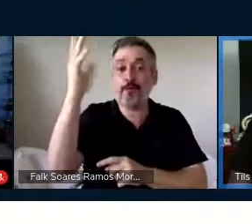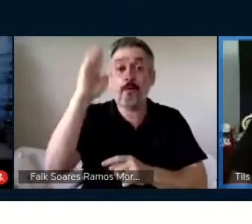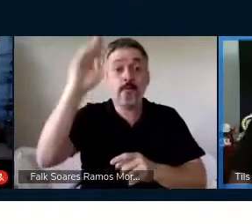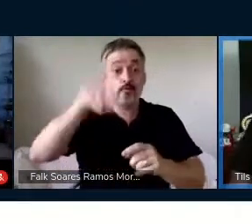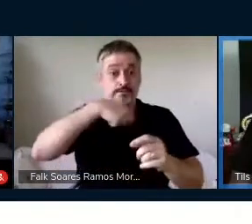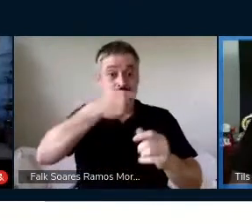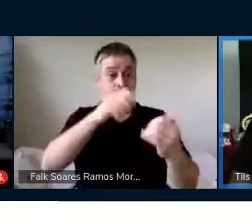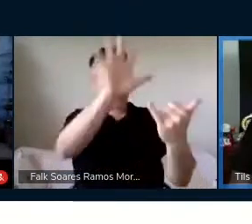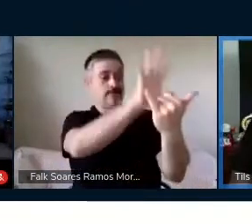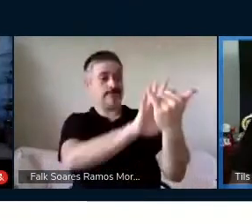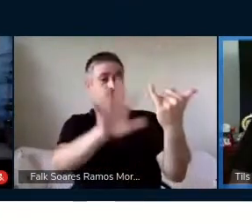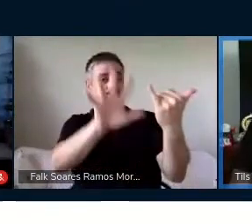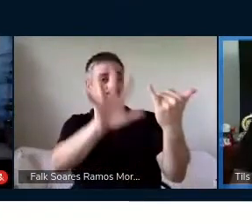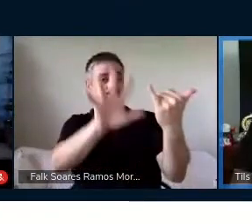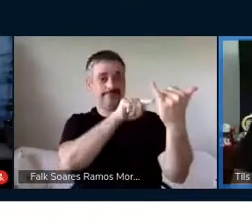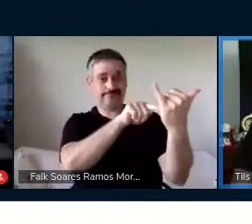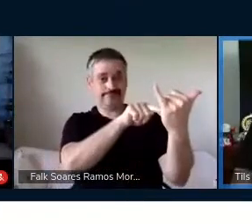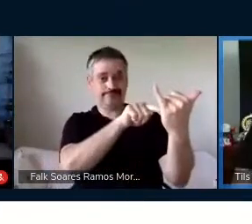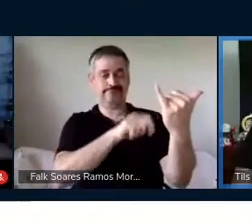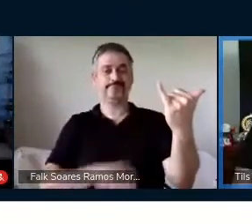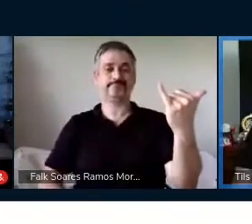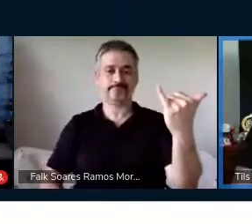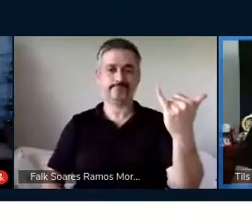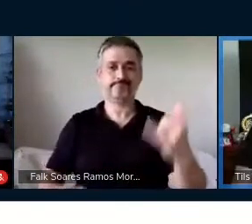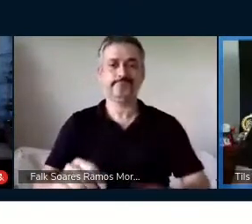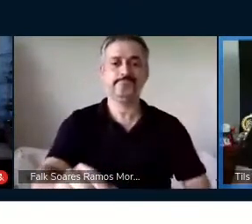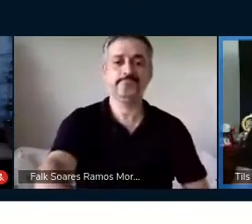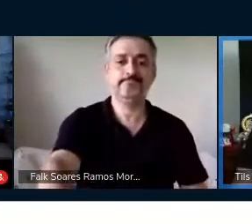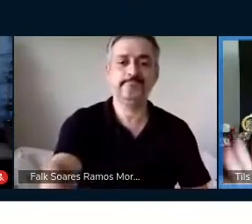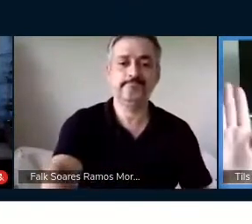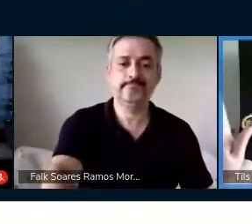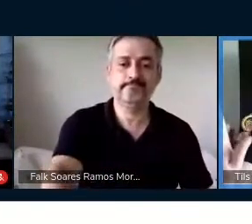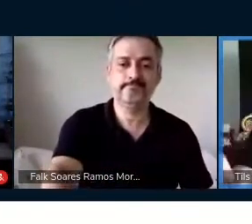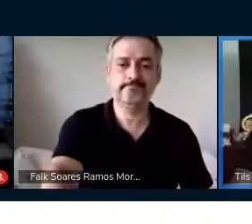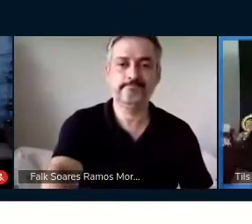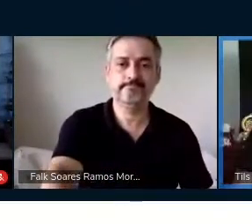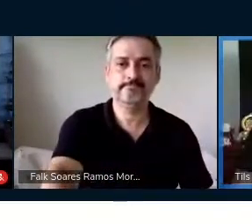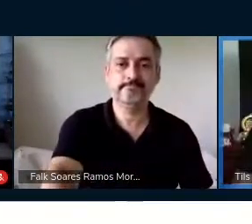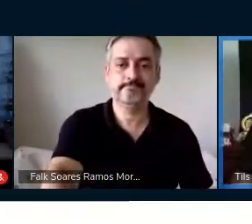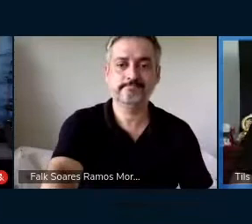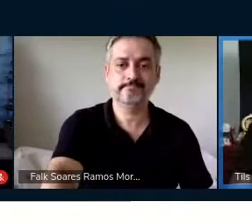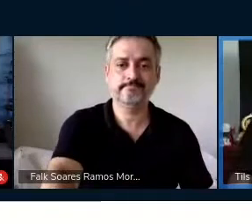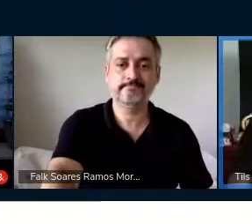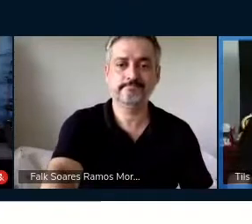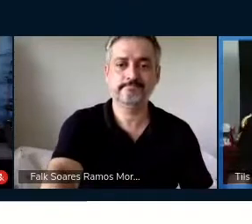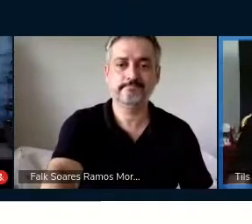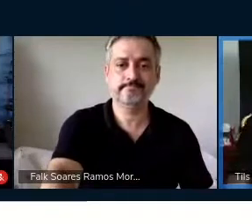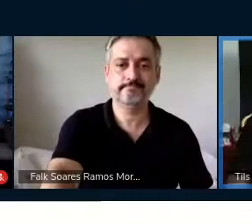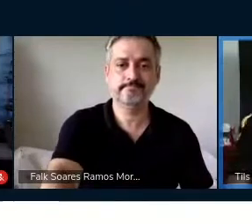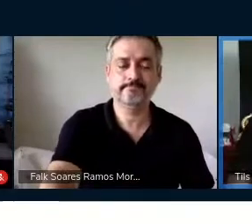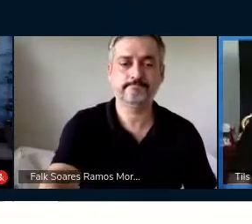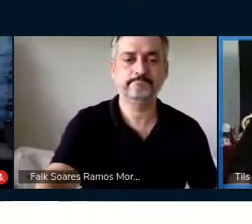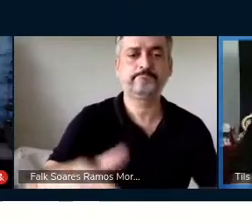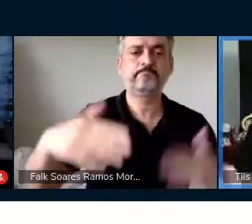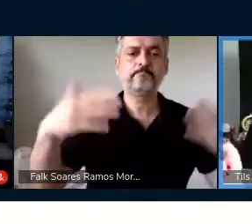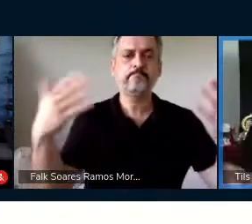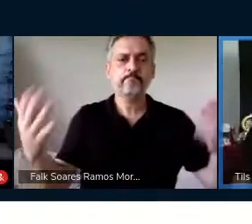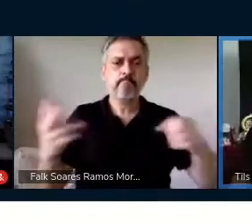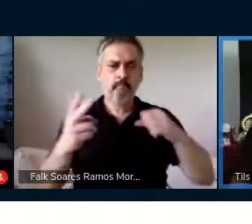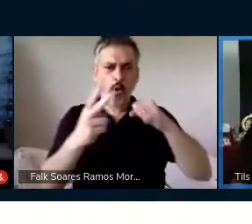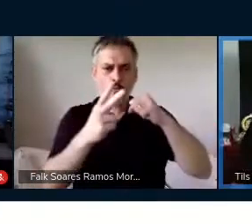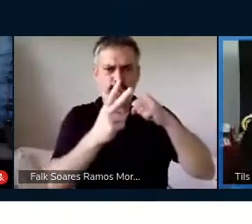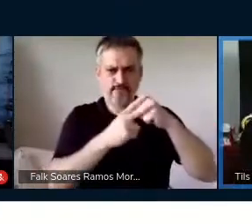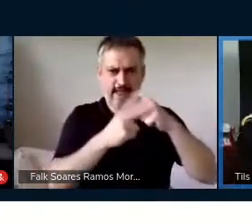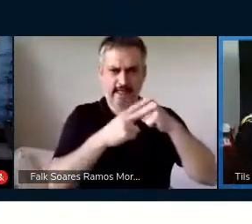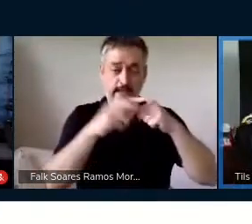a estrutura sintática funcional por nós proposta está próxima do campo da terminologia das línguas de sinais, pois